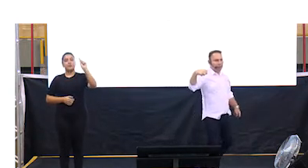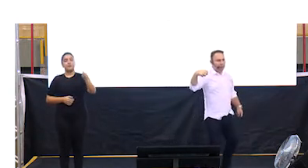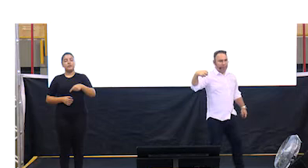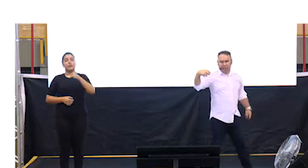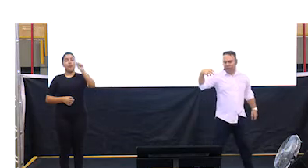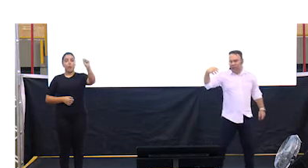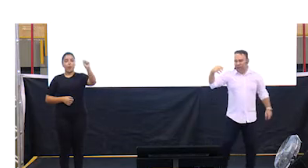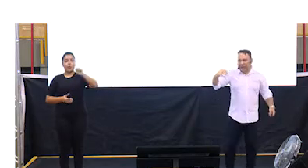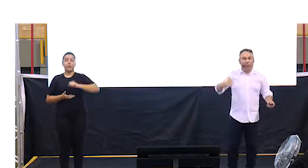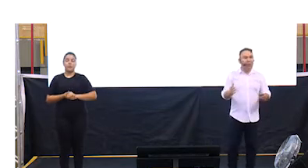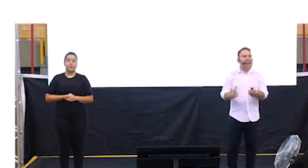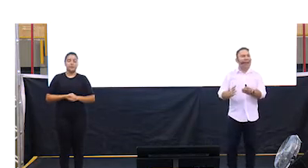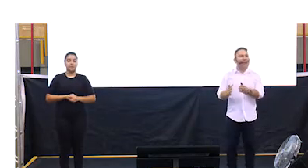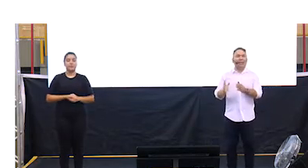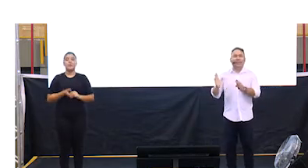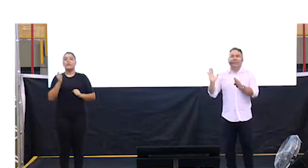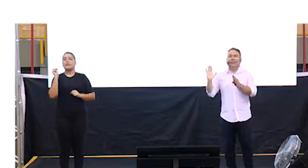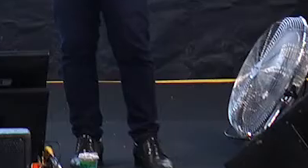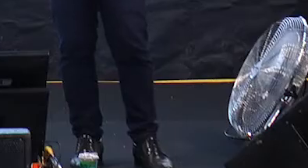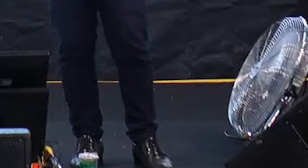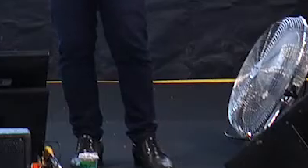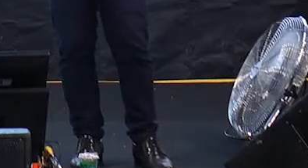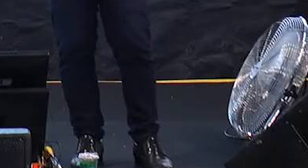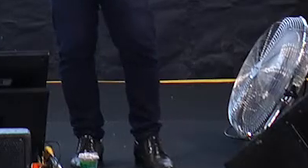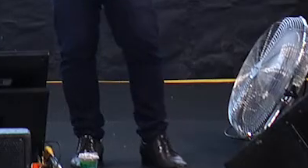118,8. Se eu pegar